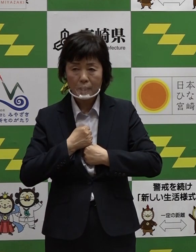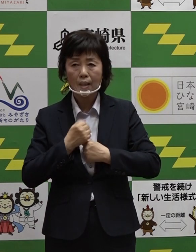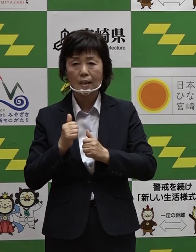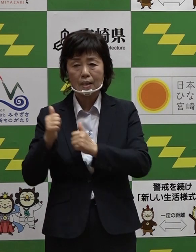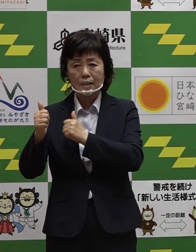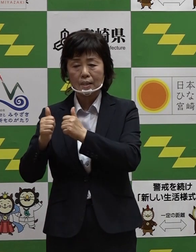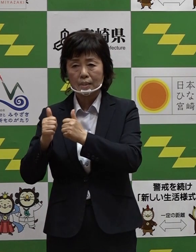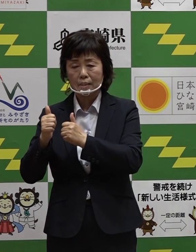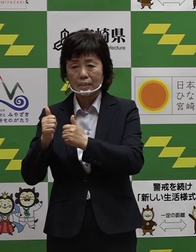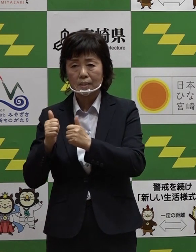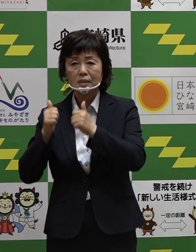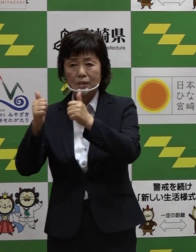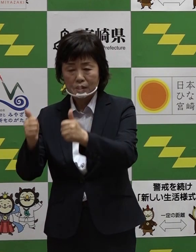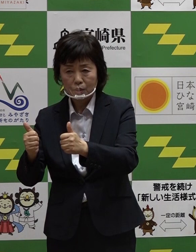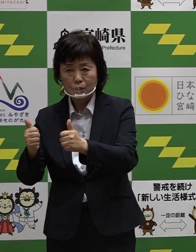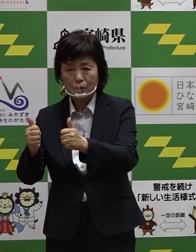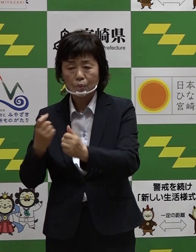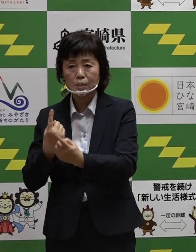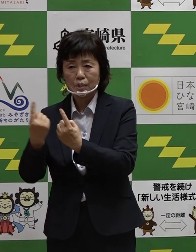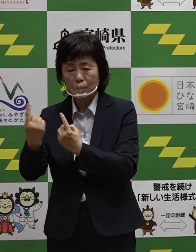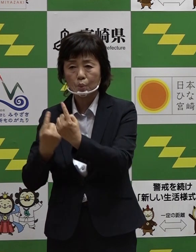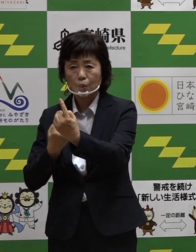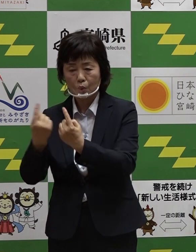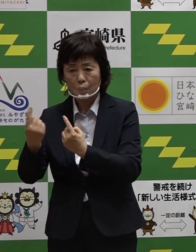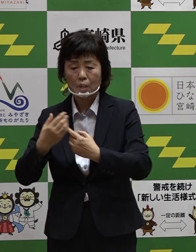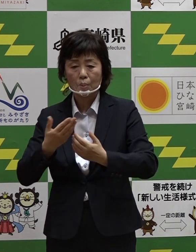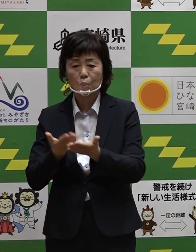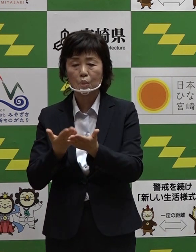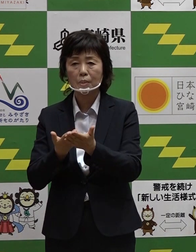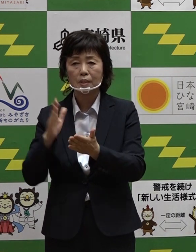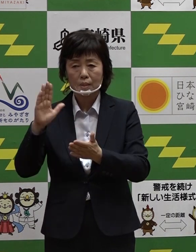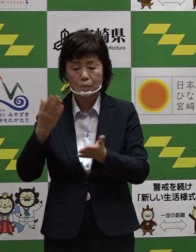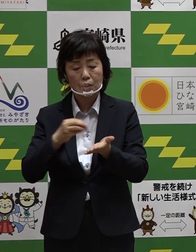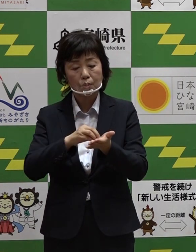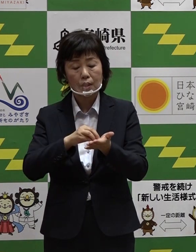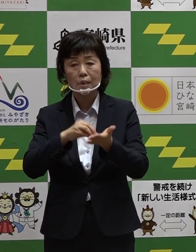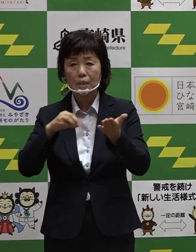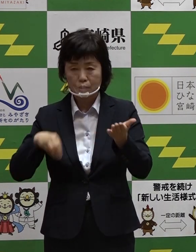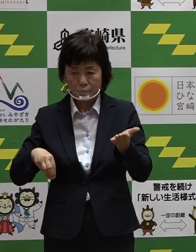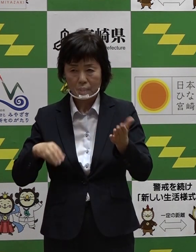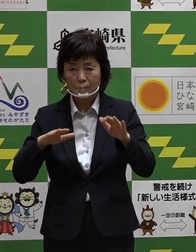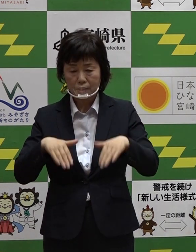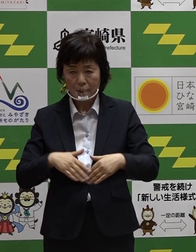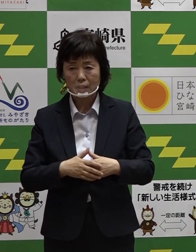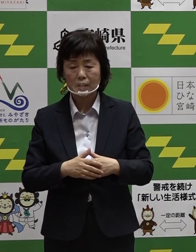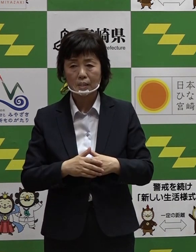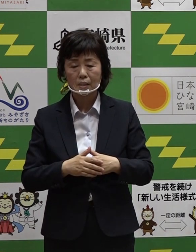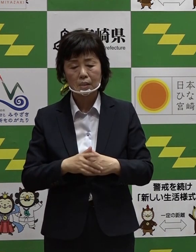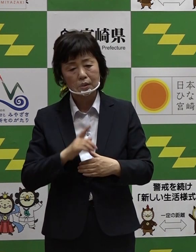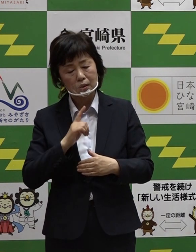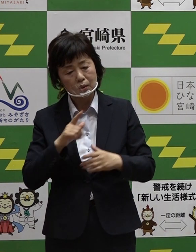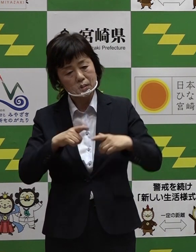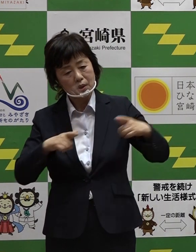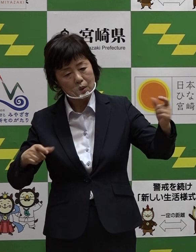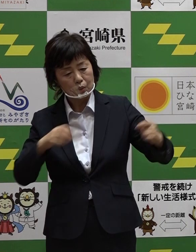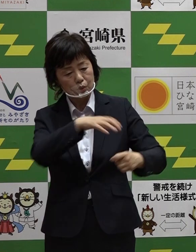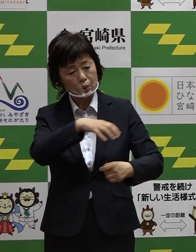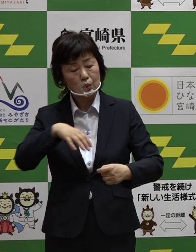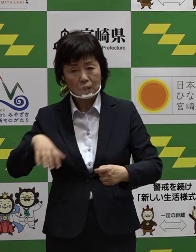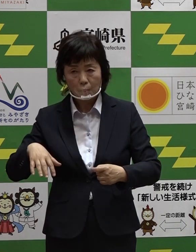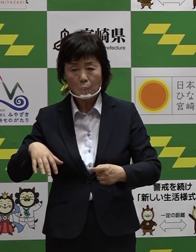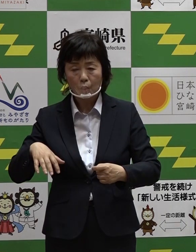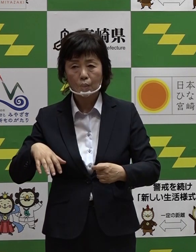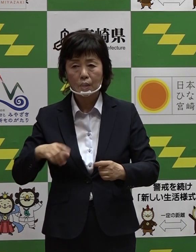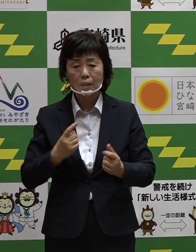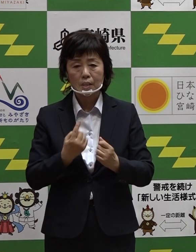の姿勢のことの移動を求めていたけど、 はい、 それはなくなりました、 はい。 まあ、言ってしまうと全国各地どこ